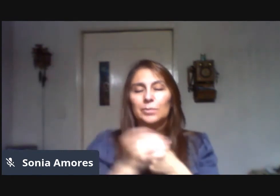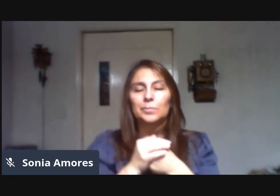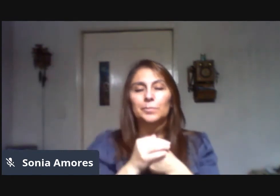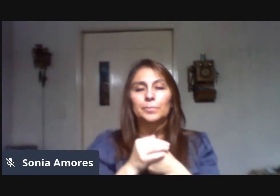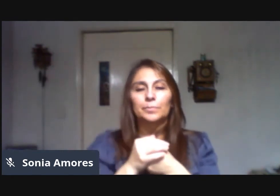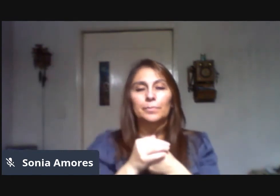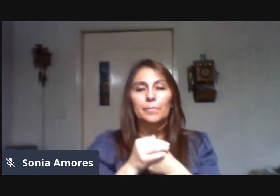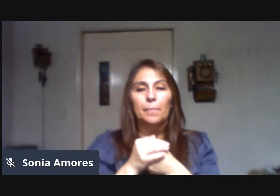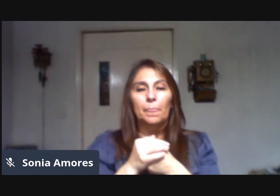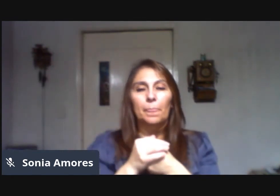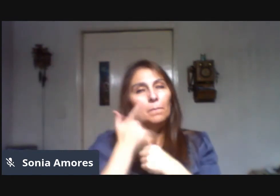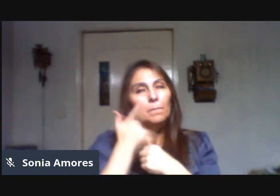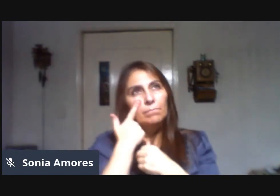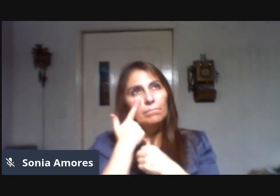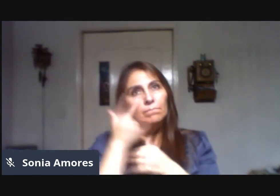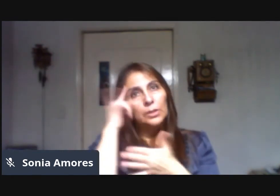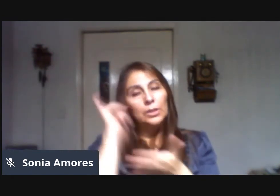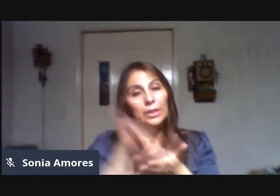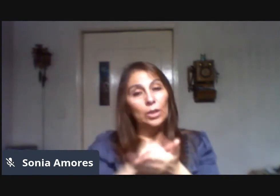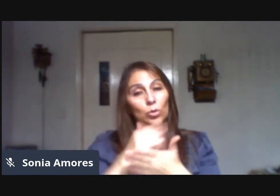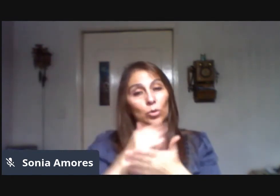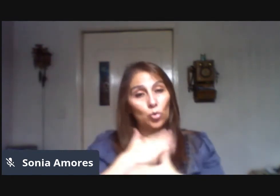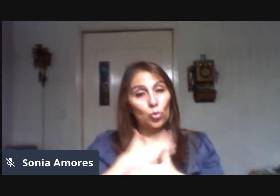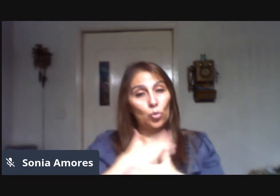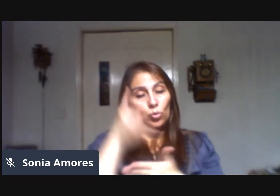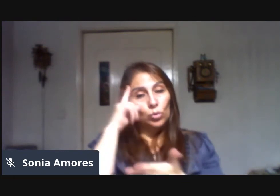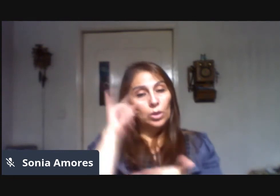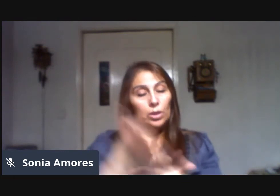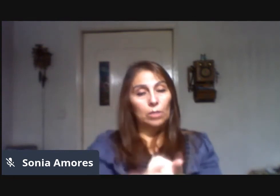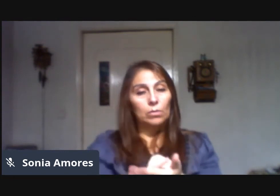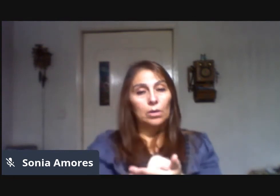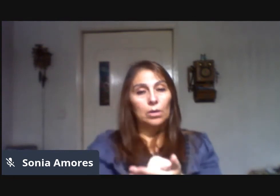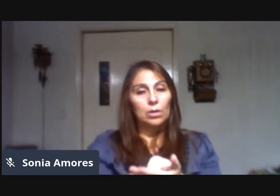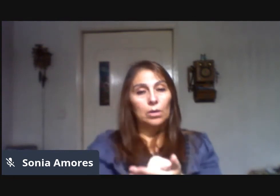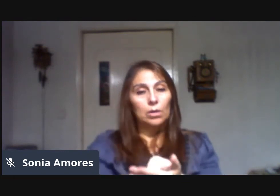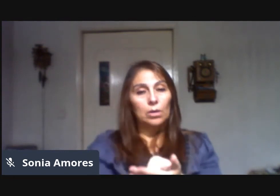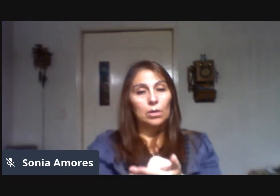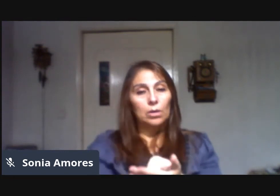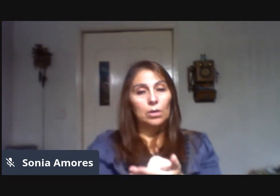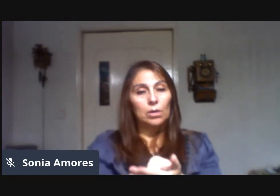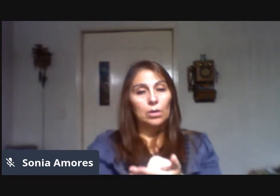Miren, yo creo que la pandemia pone un rostro